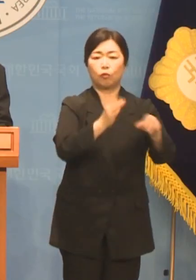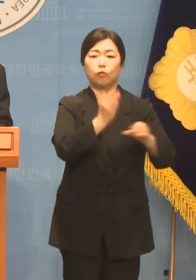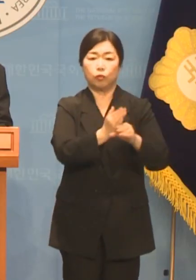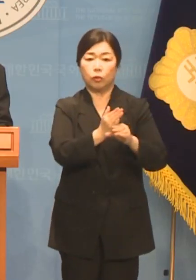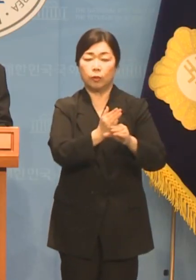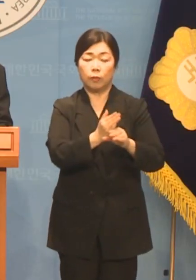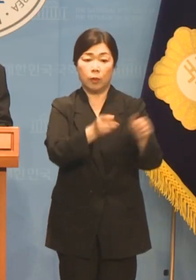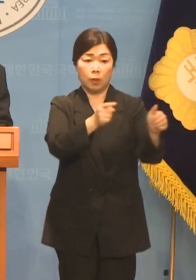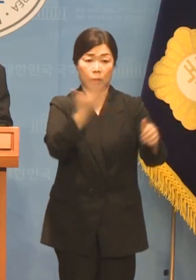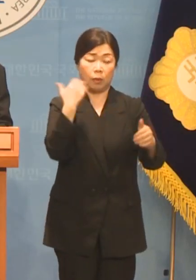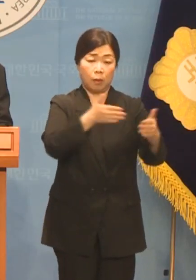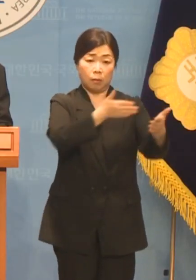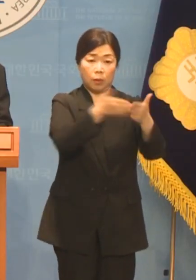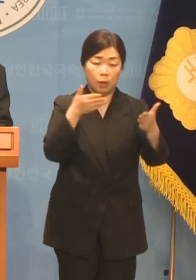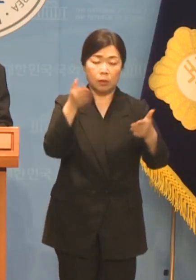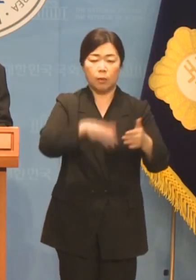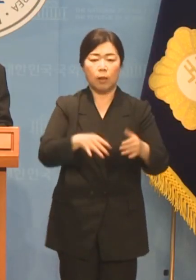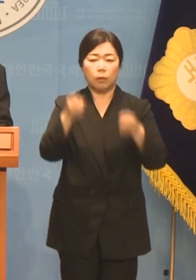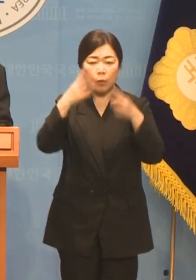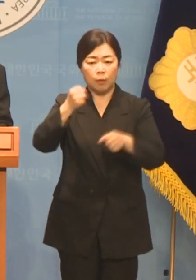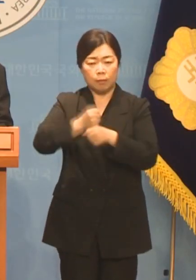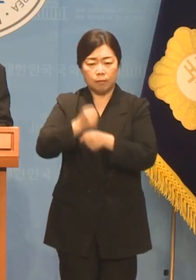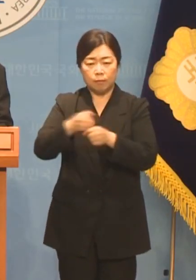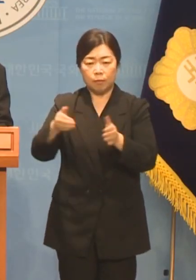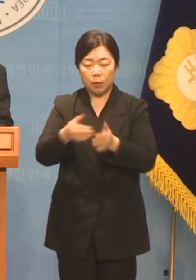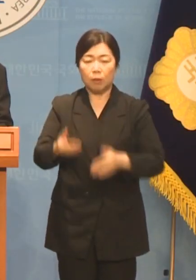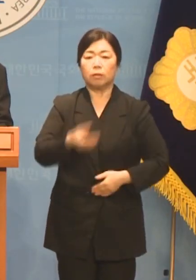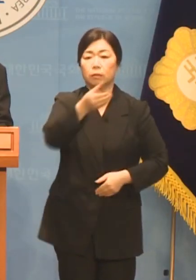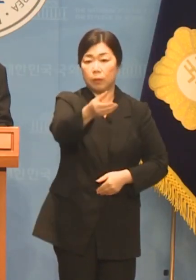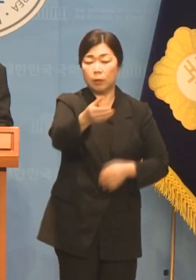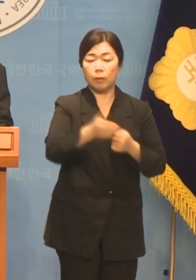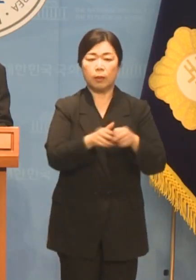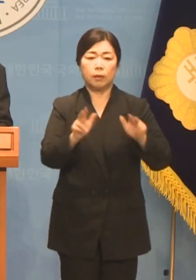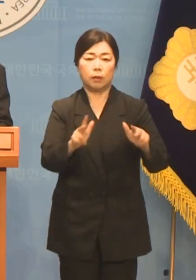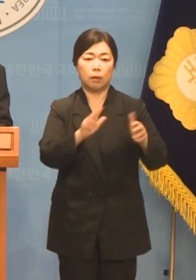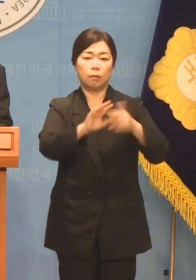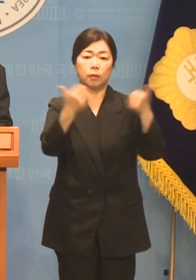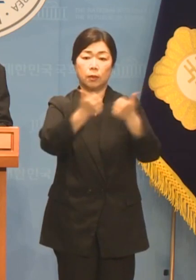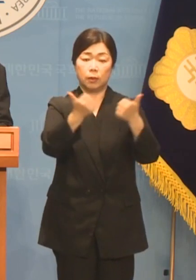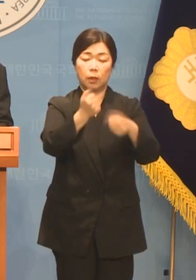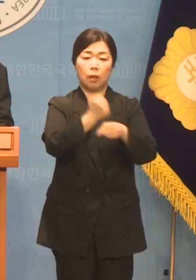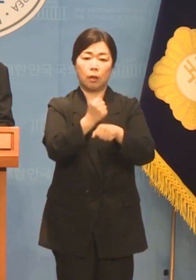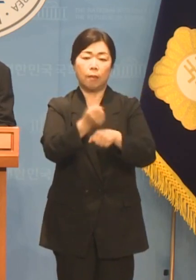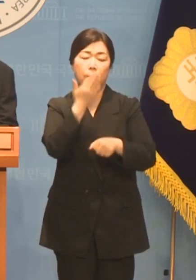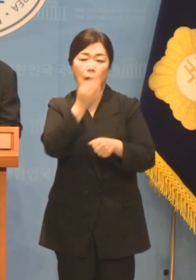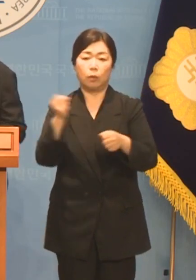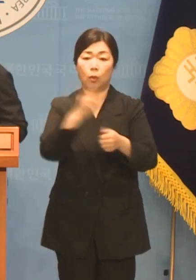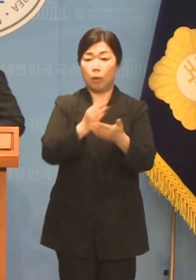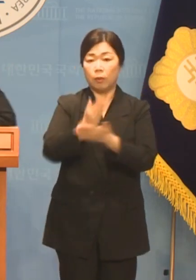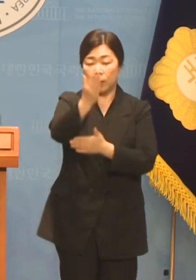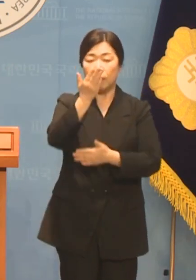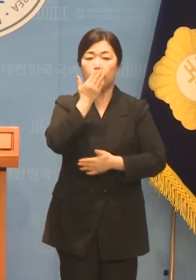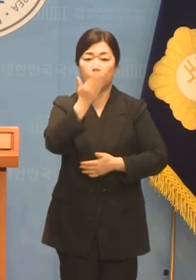추가로 발의되어 있습니다. 법사위 심의만 시작하면 즉시 논의와 통과가 가능합니다.